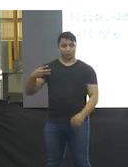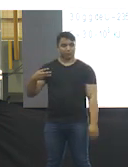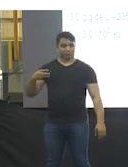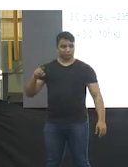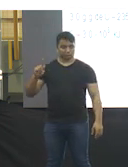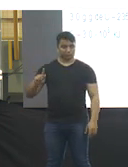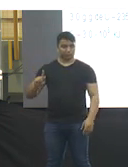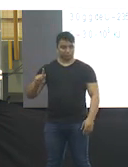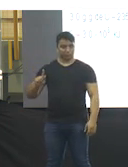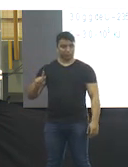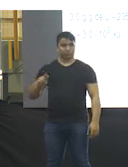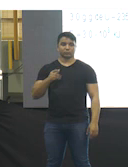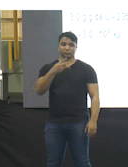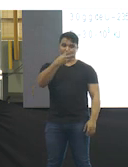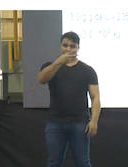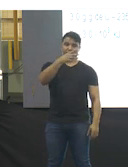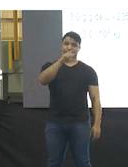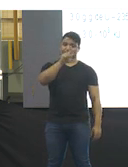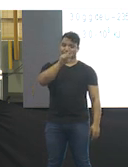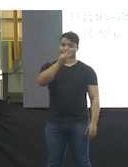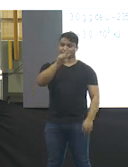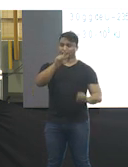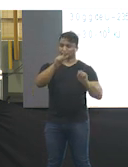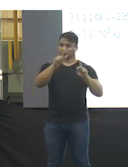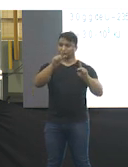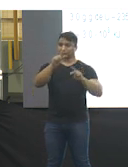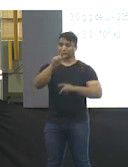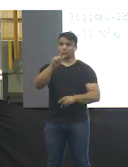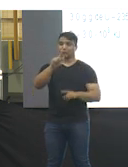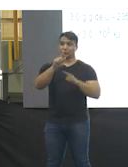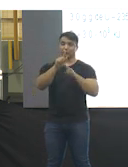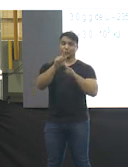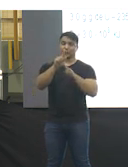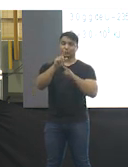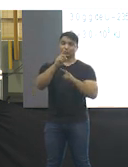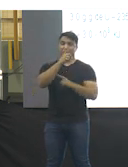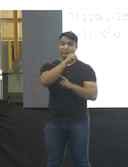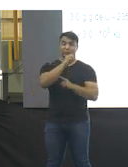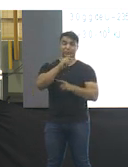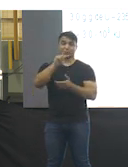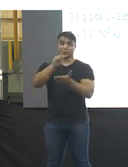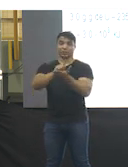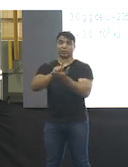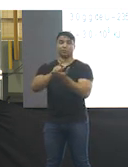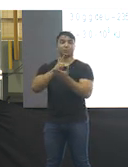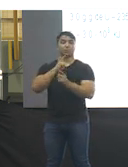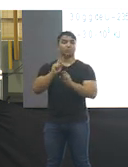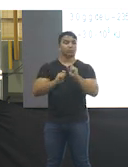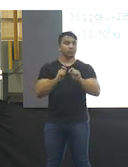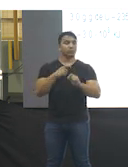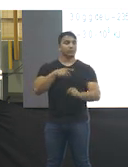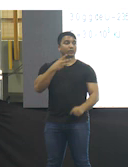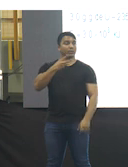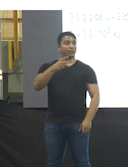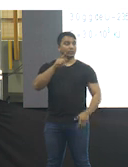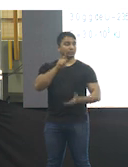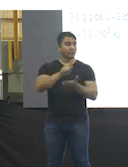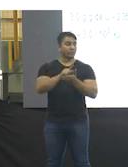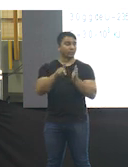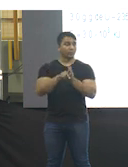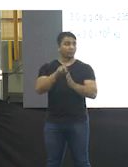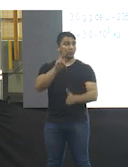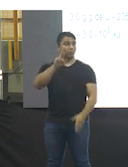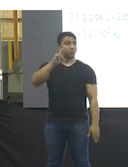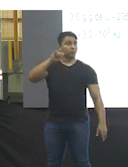gramas? 3 gramas. Tranquilo? Então, em 100 gramas de partilha, de verdade, eu só tenho 3 gramas de urânio.